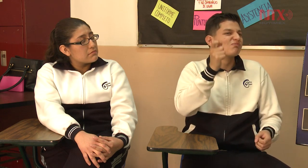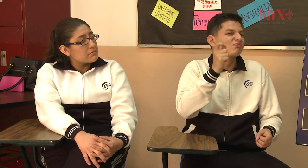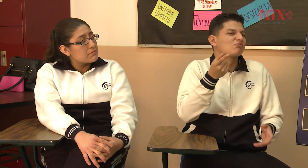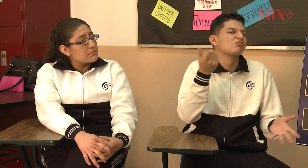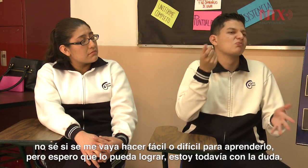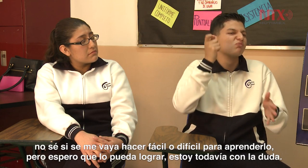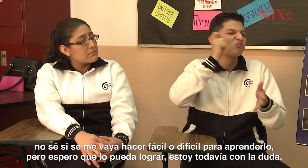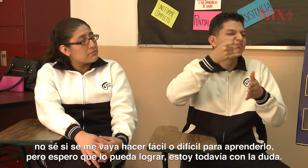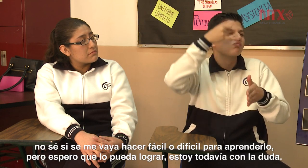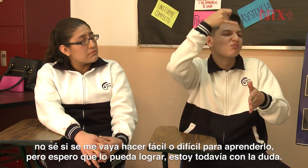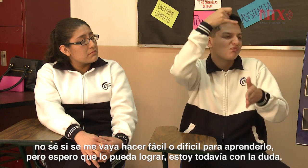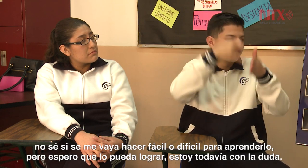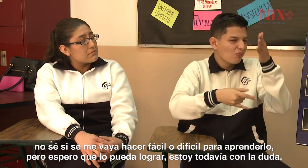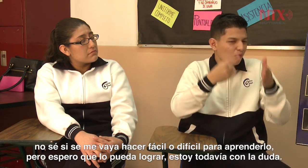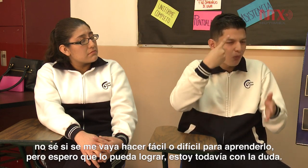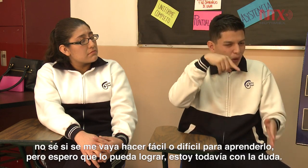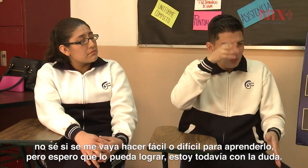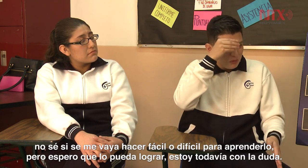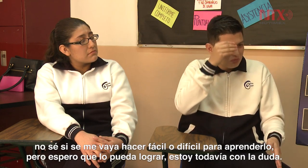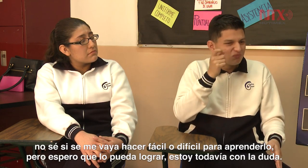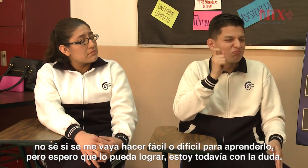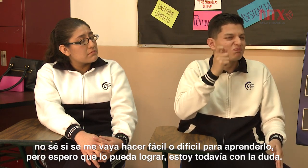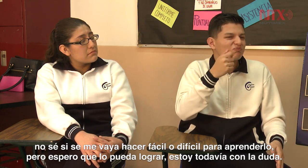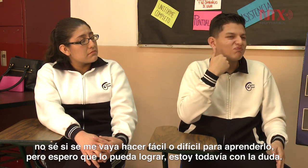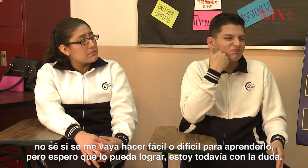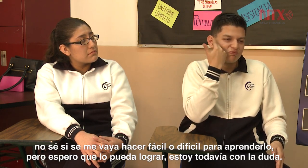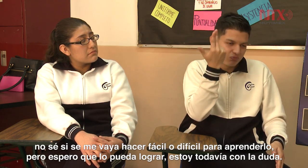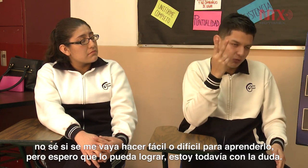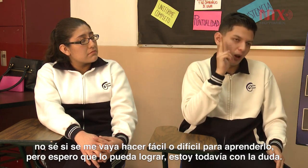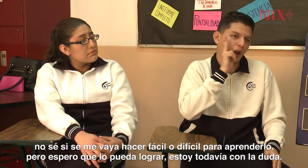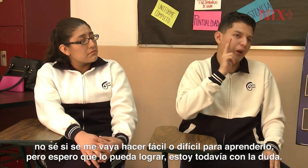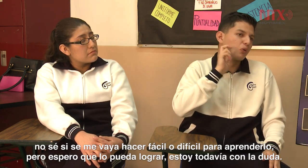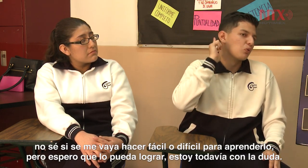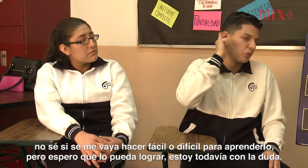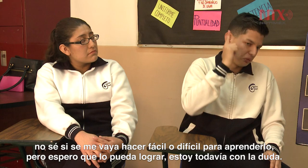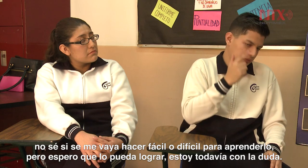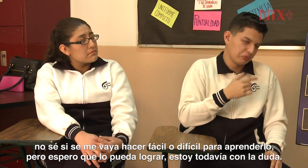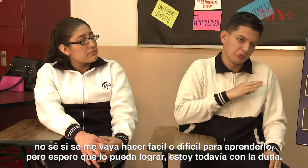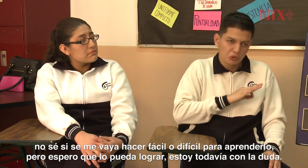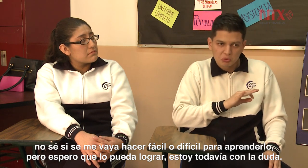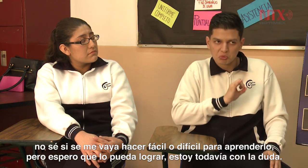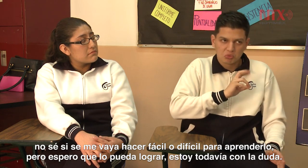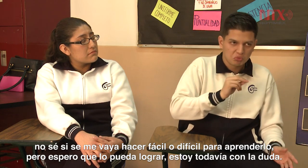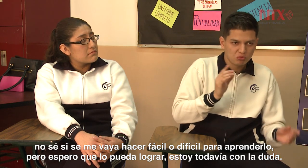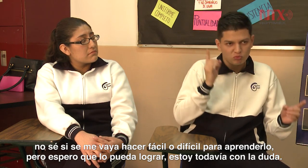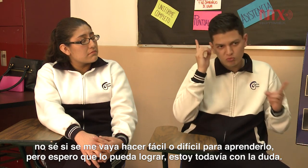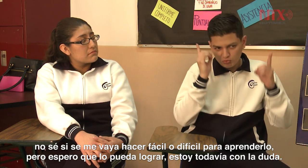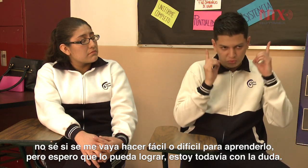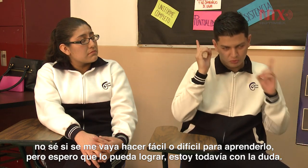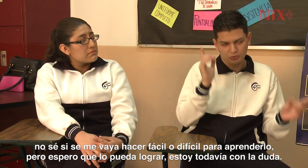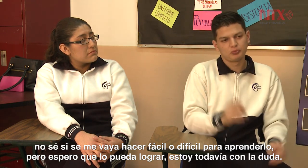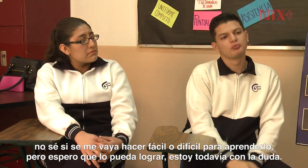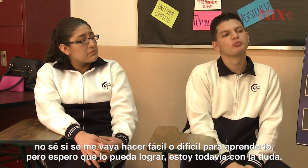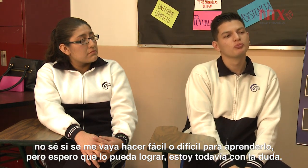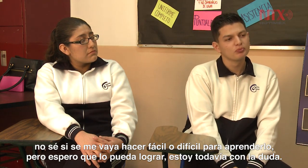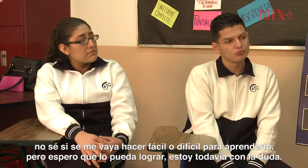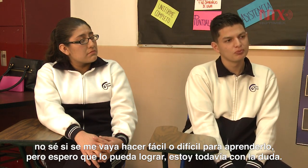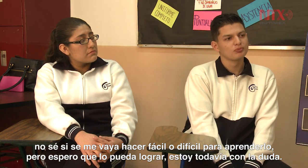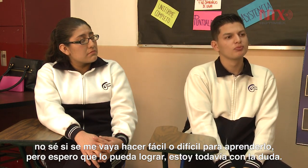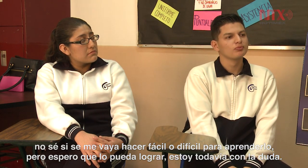No sé si se me vaya a ser fácil o difícil para aprenderlo, pero espero que lo pueda lograr. Estoy todavía con la duda.